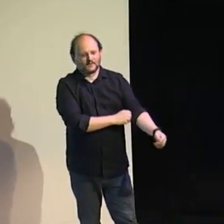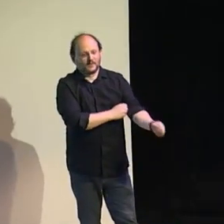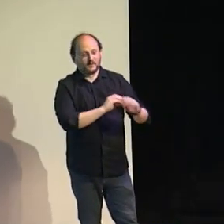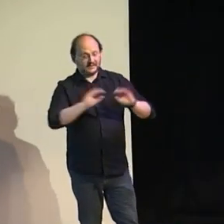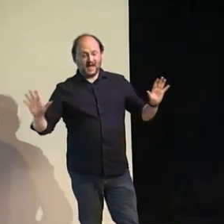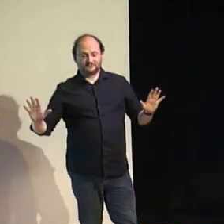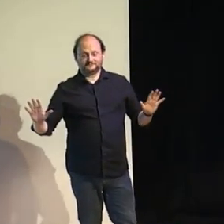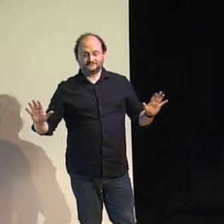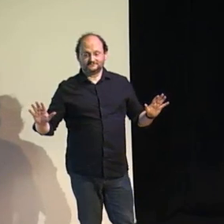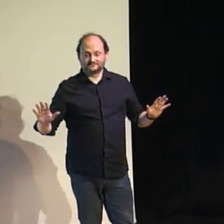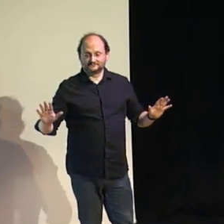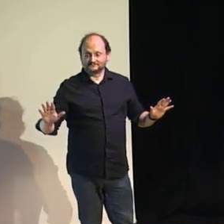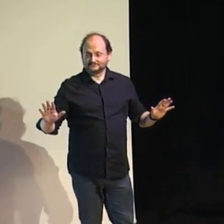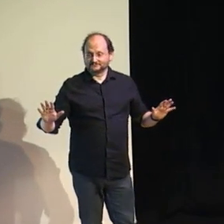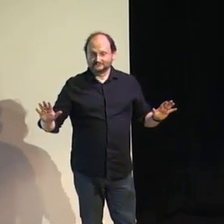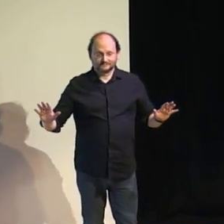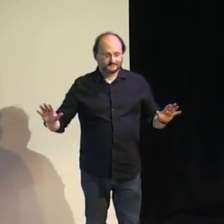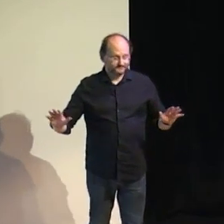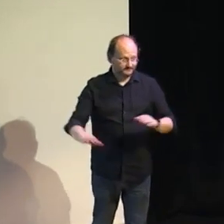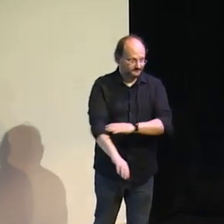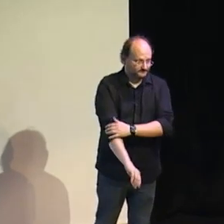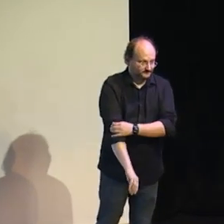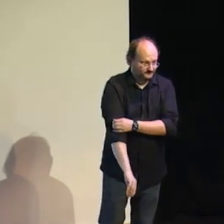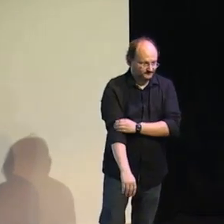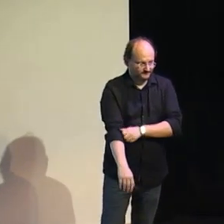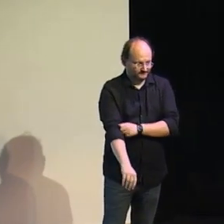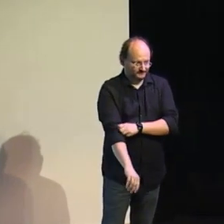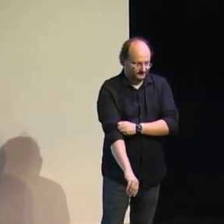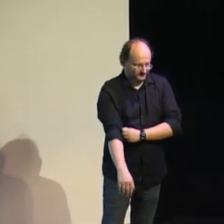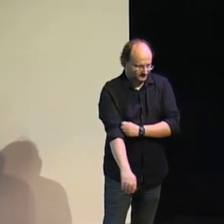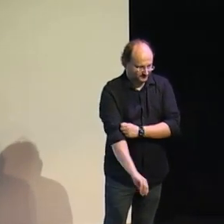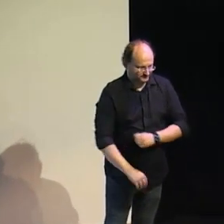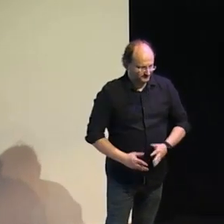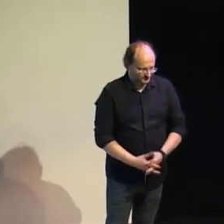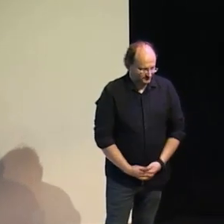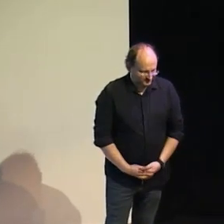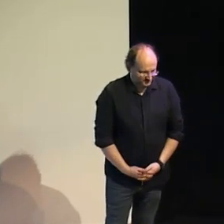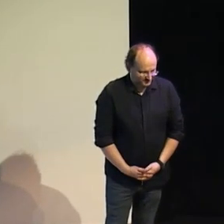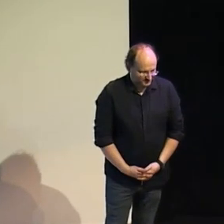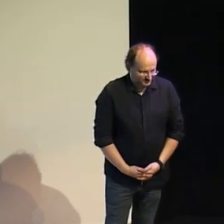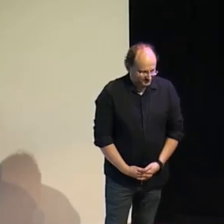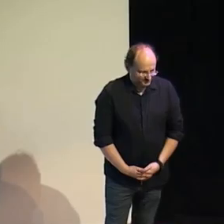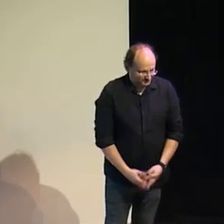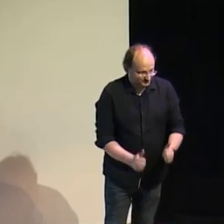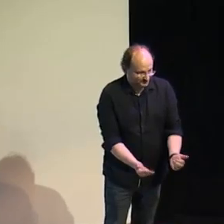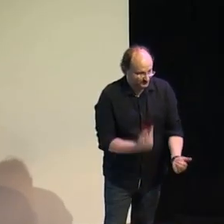va s'éloigner de cette logique-là, alors que la langue des signes l'a maintenue, mais l'origine est la même. Est-ce que c'est clair?